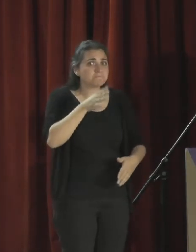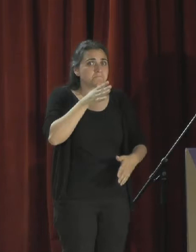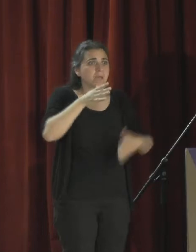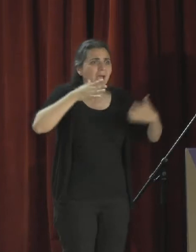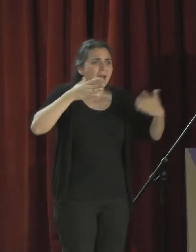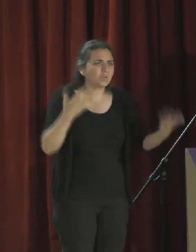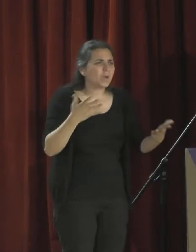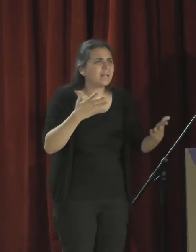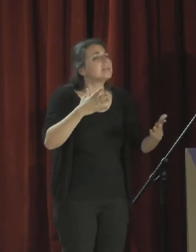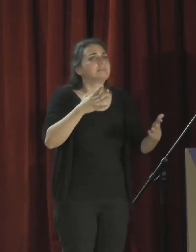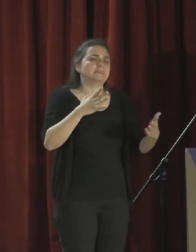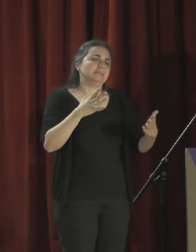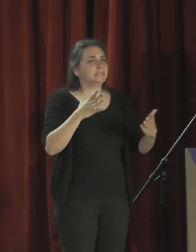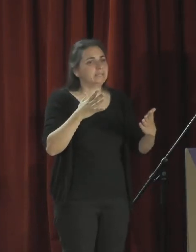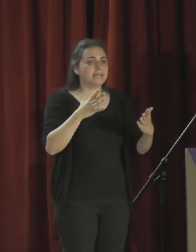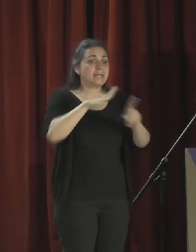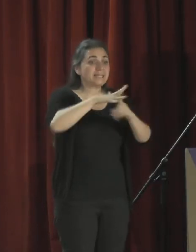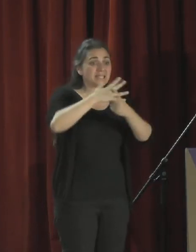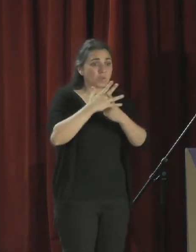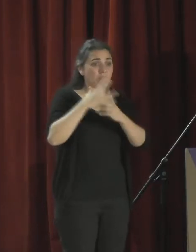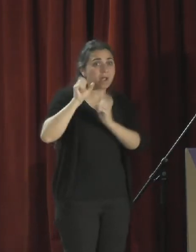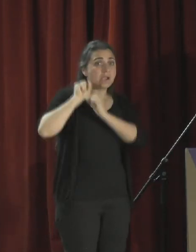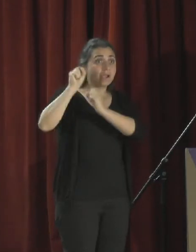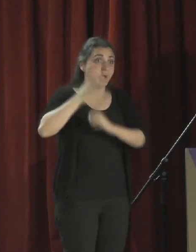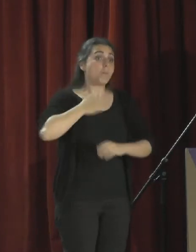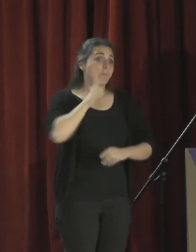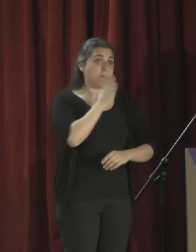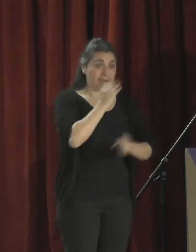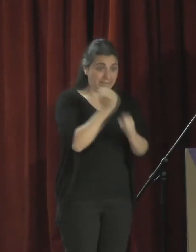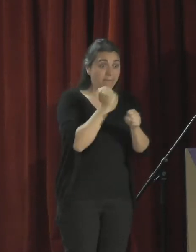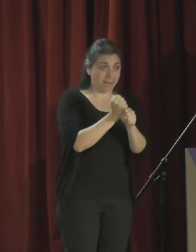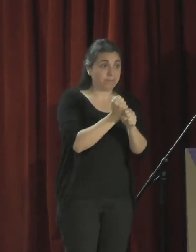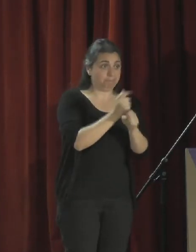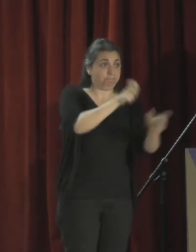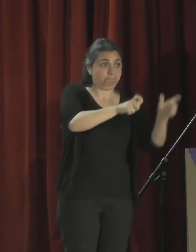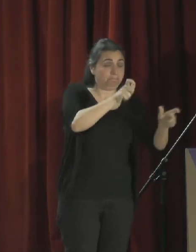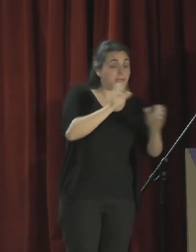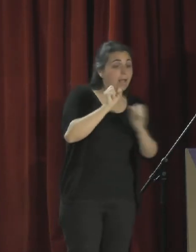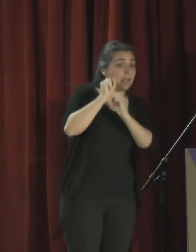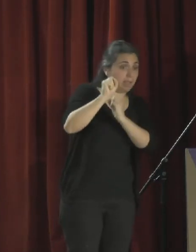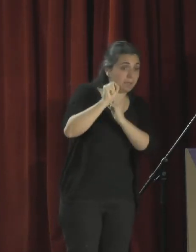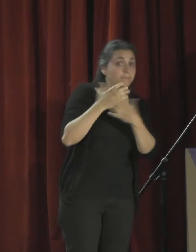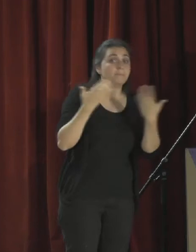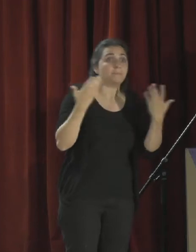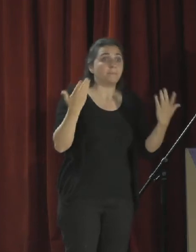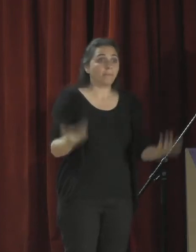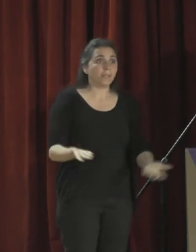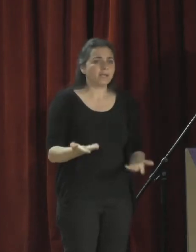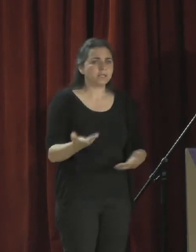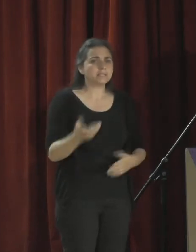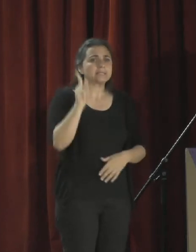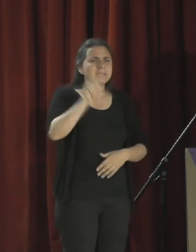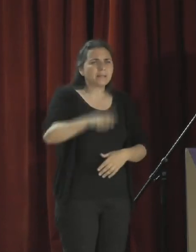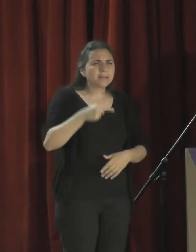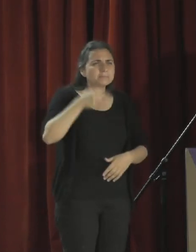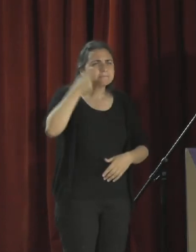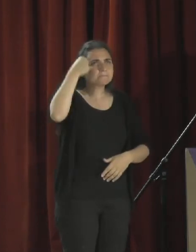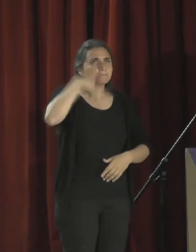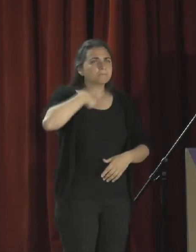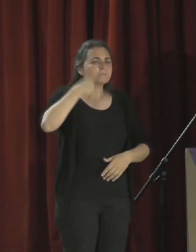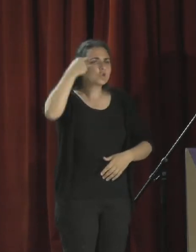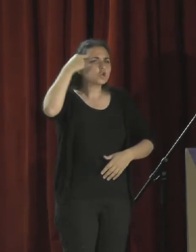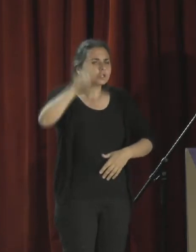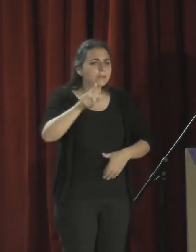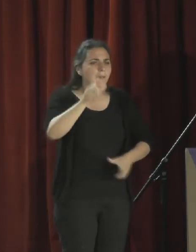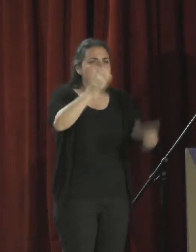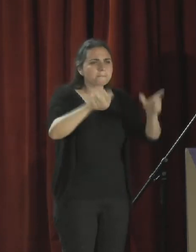en situación de dependencia, cas que miña nai traballa, consciente de que os atropelos aos que a